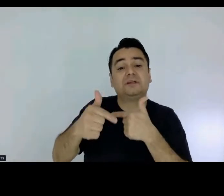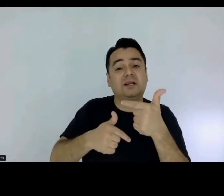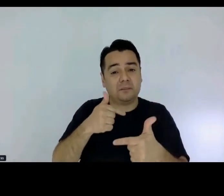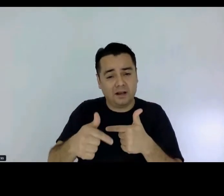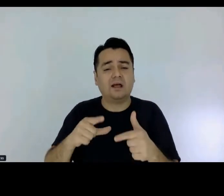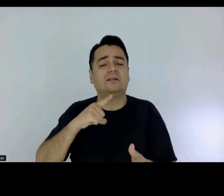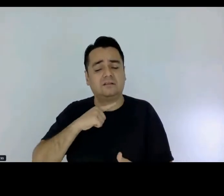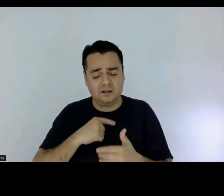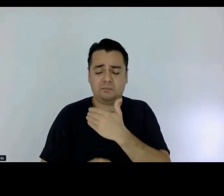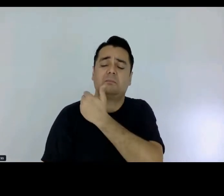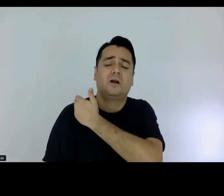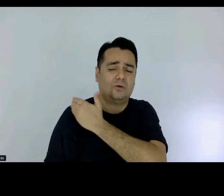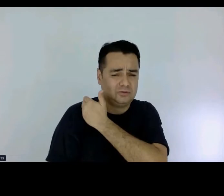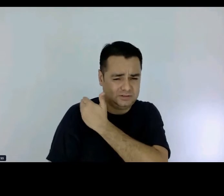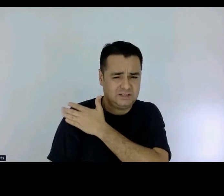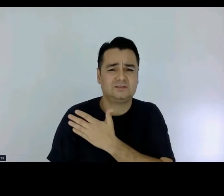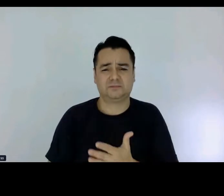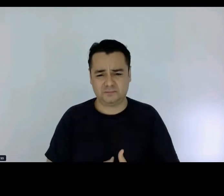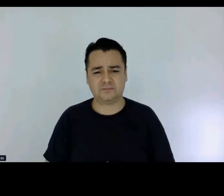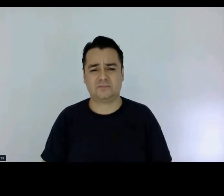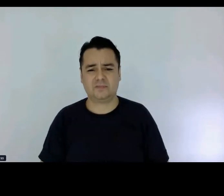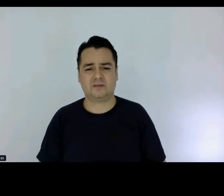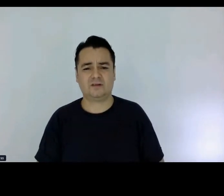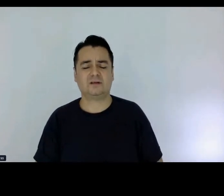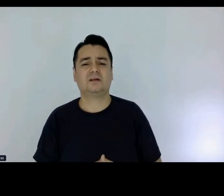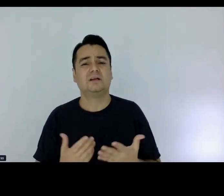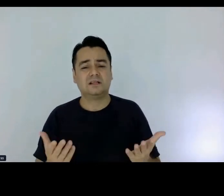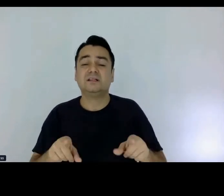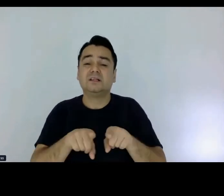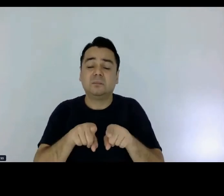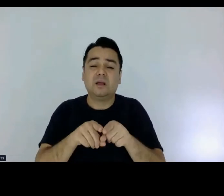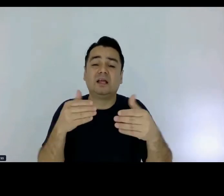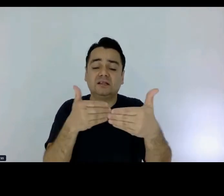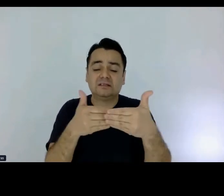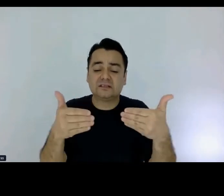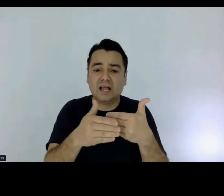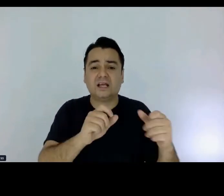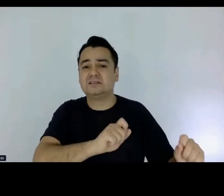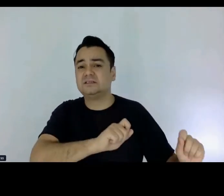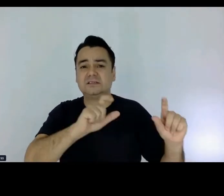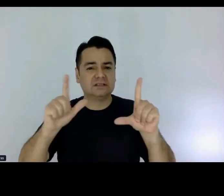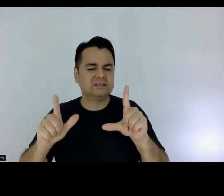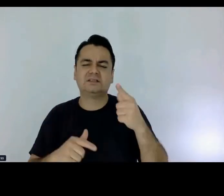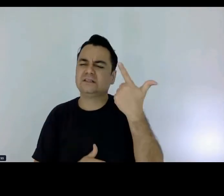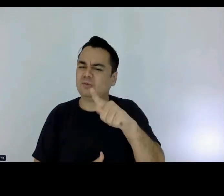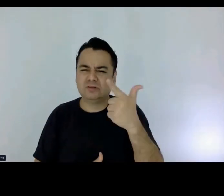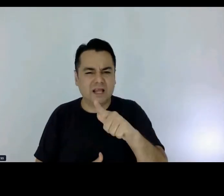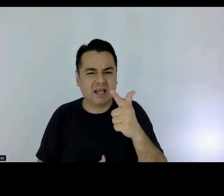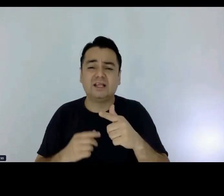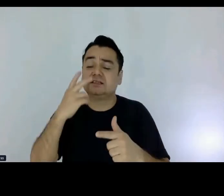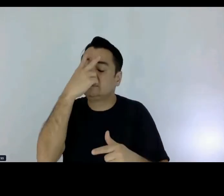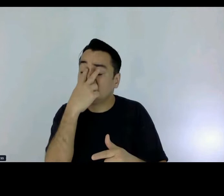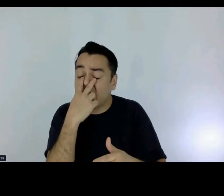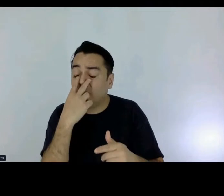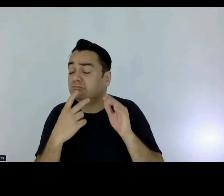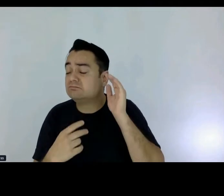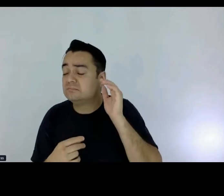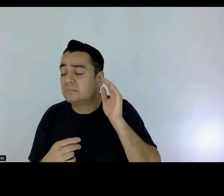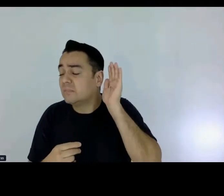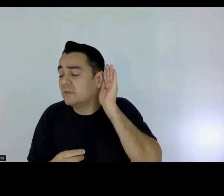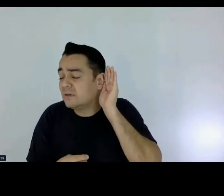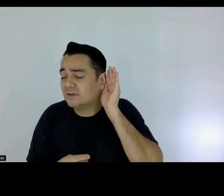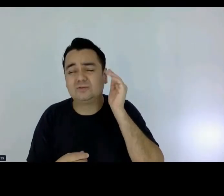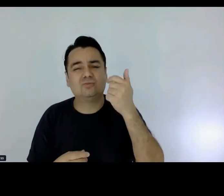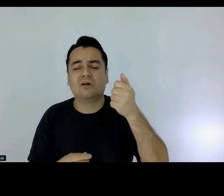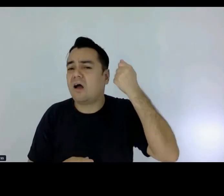e, sabe, não tem descrição de imagens para pessoas cegas, ele está no envio de áudios de ligações para